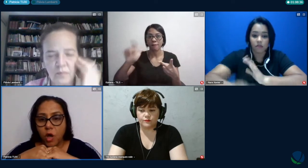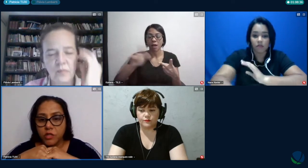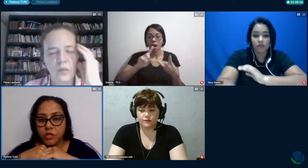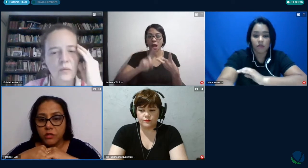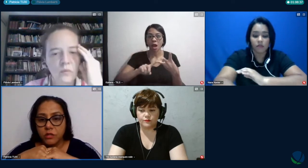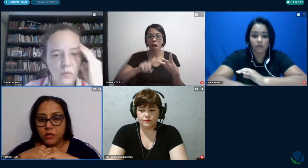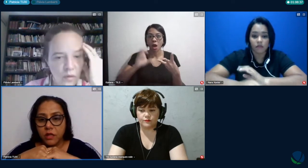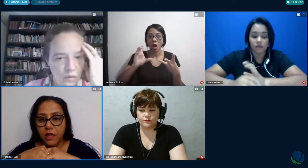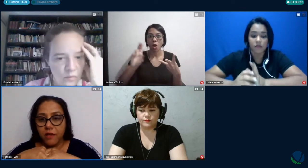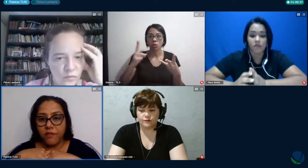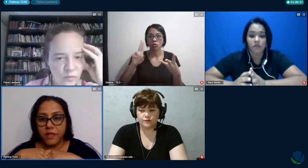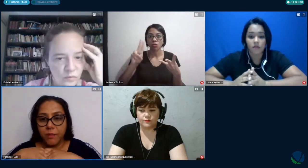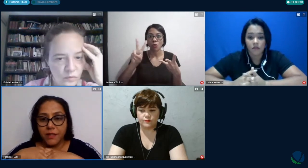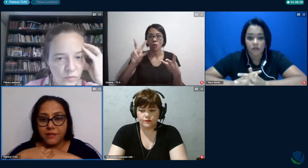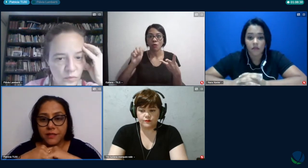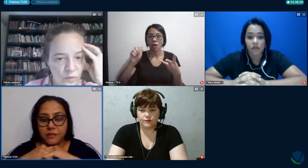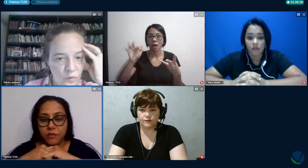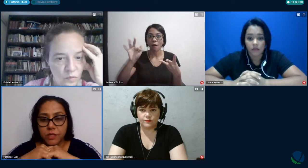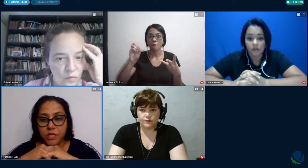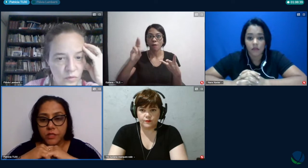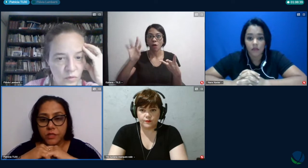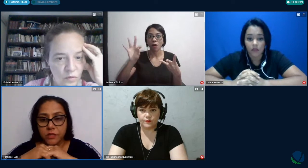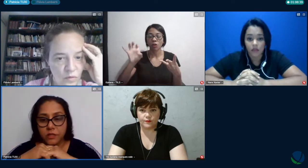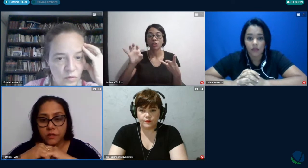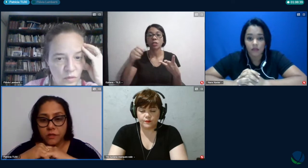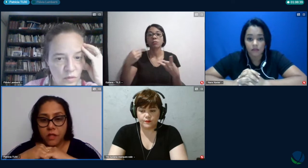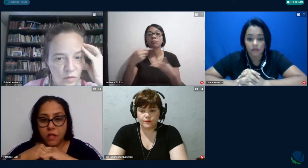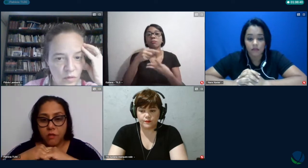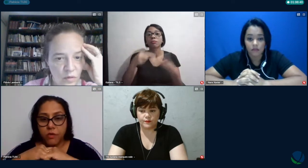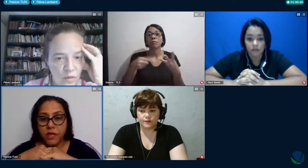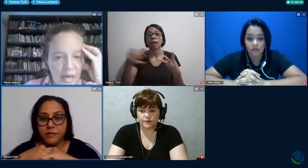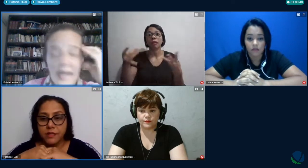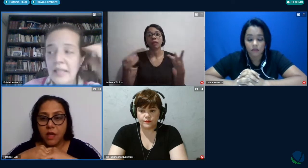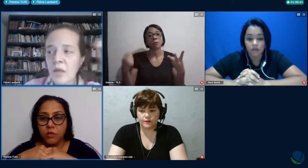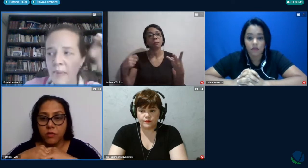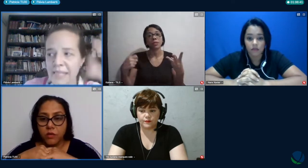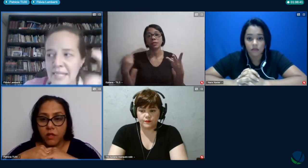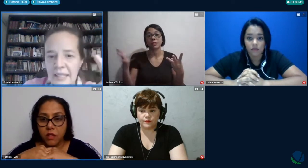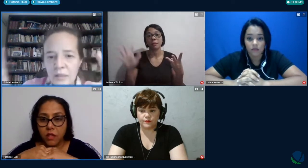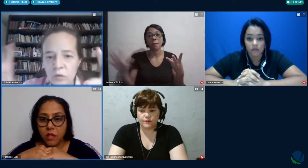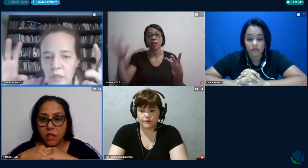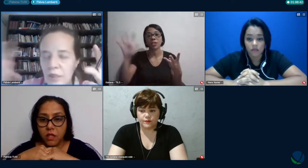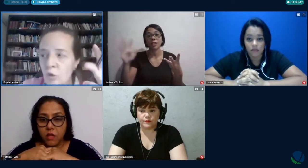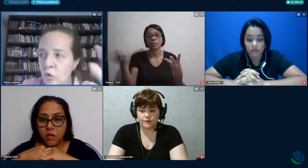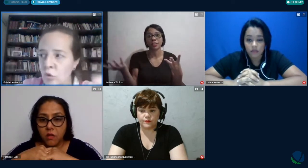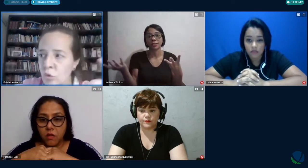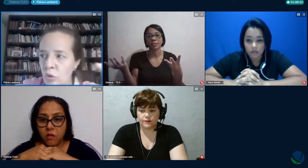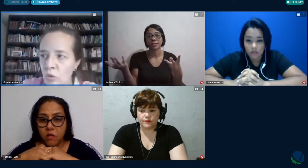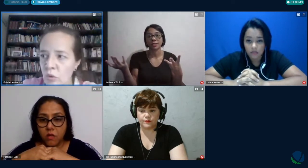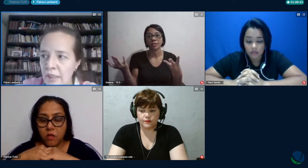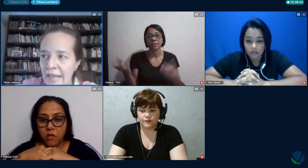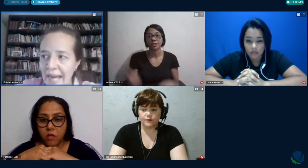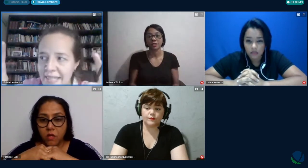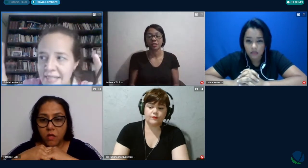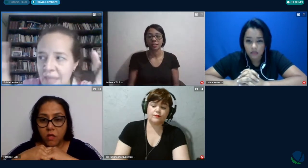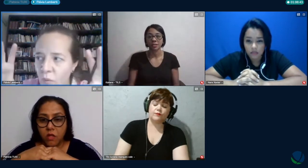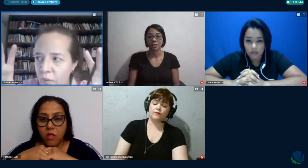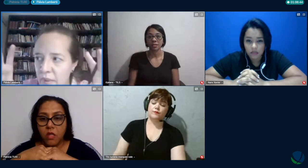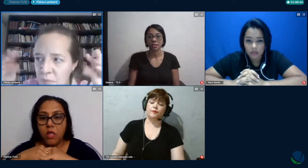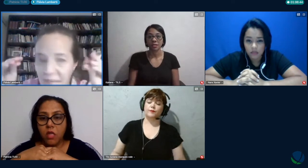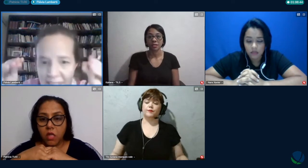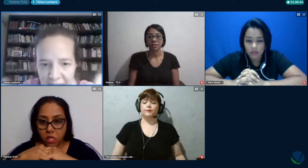chuva forte é feita pela descrição imagética. Porque, então, senão... mas assim, na